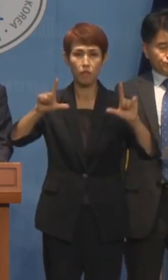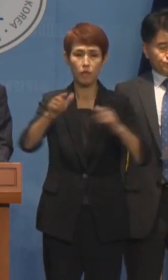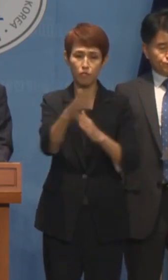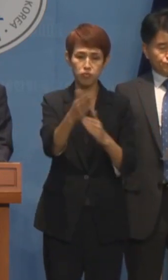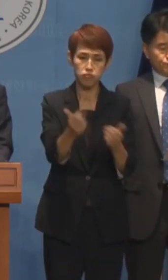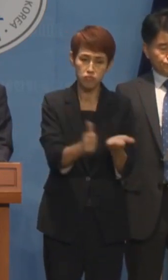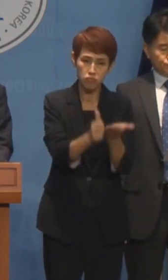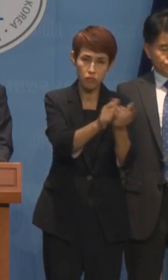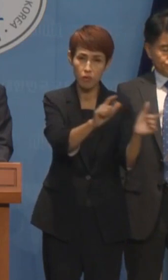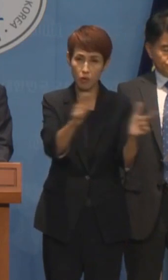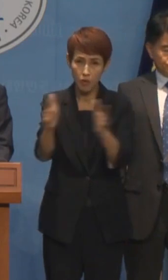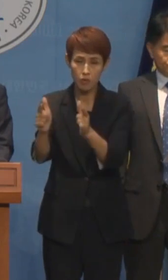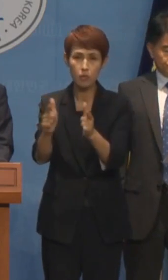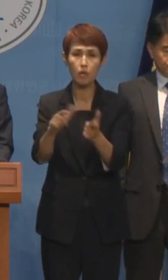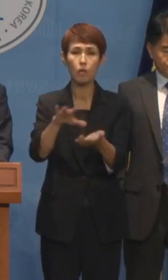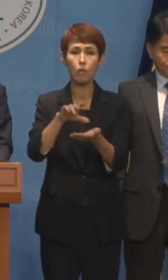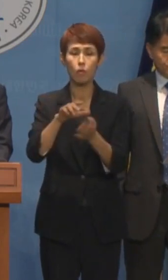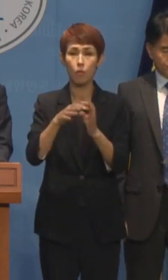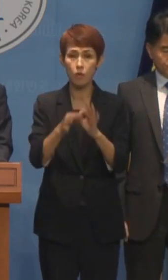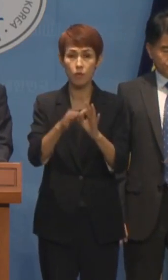등 재해 대책비 예산은